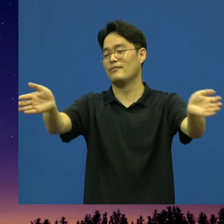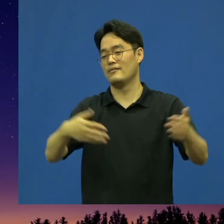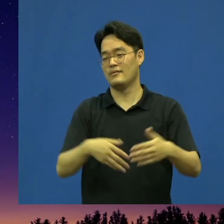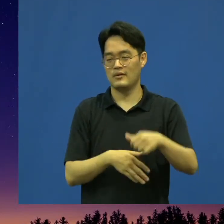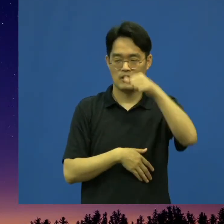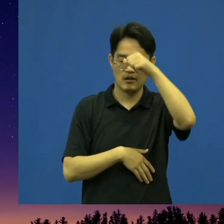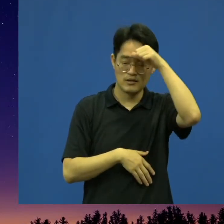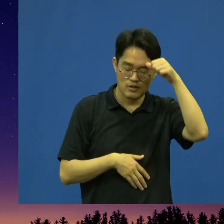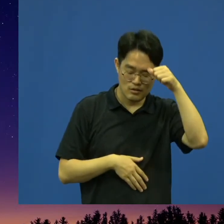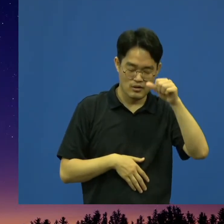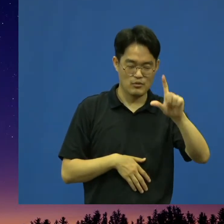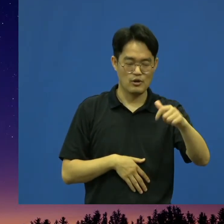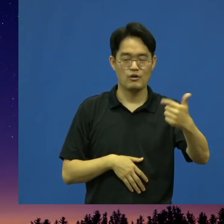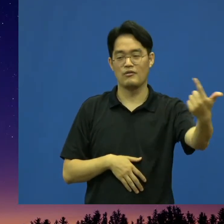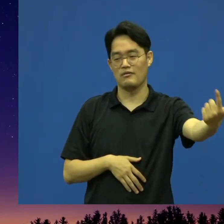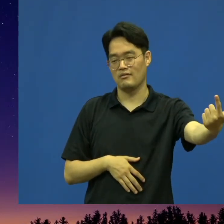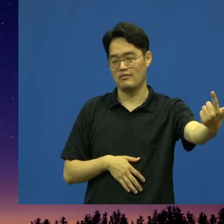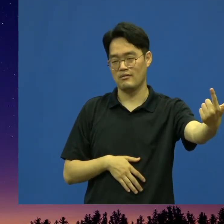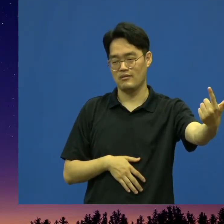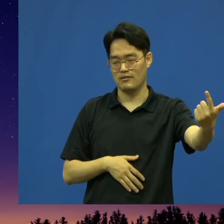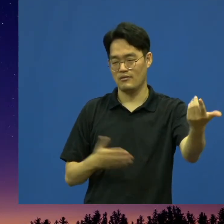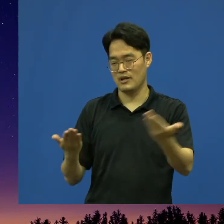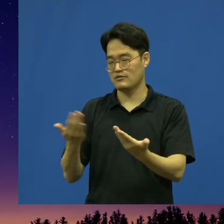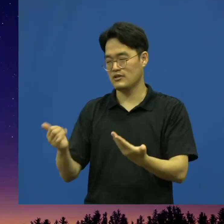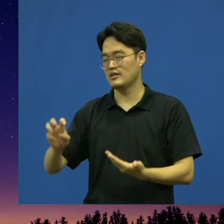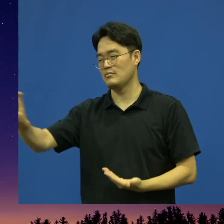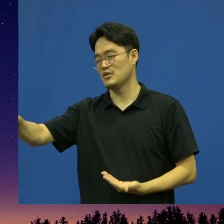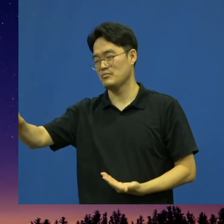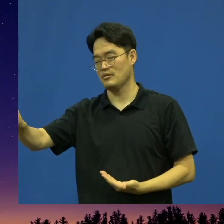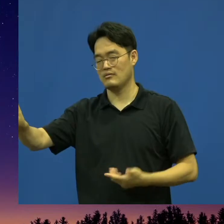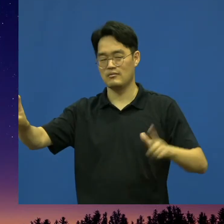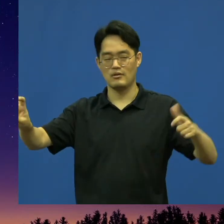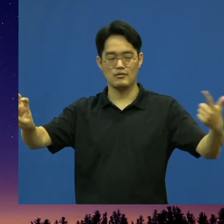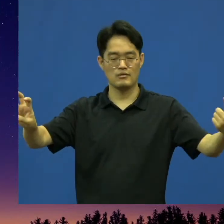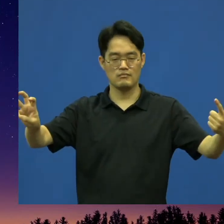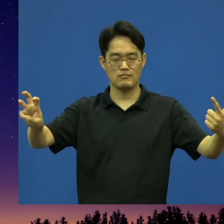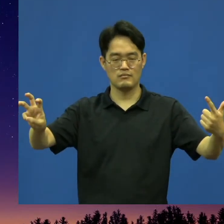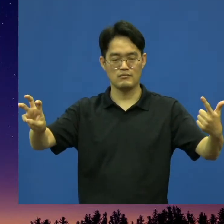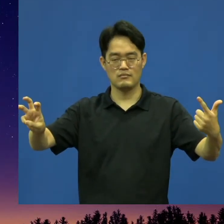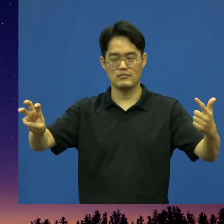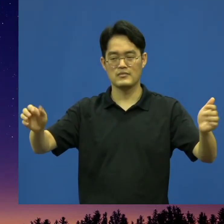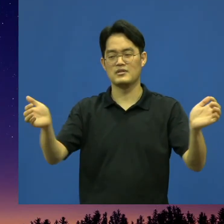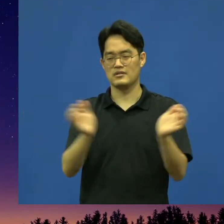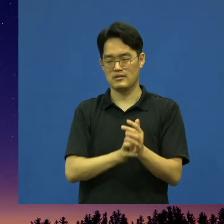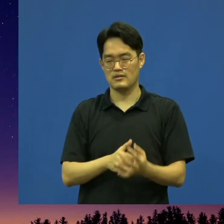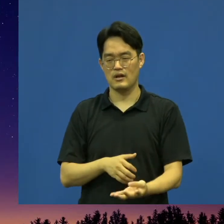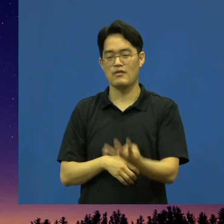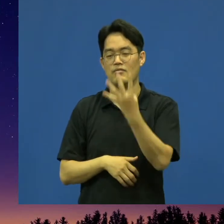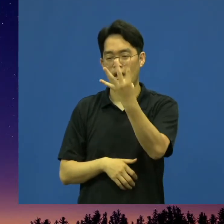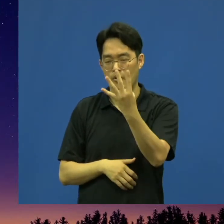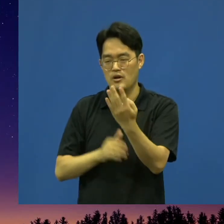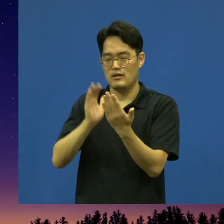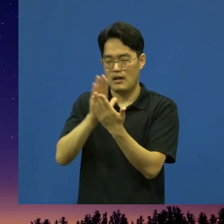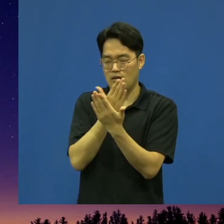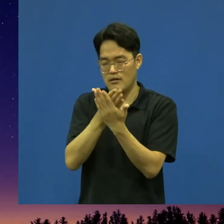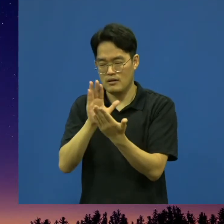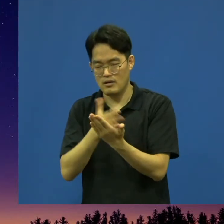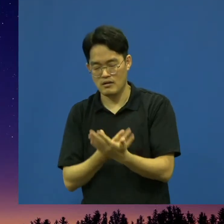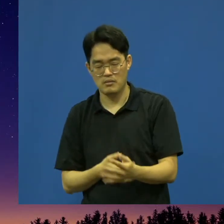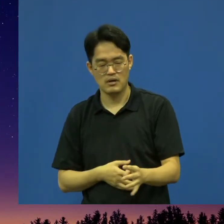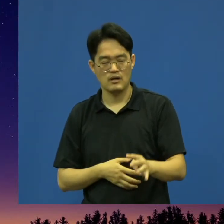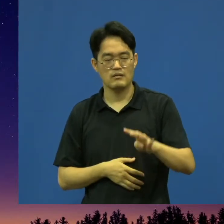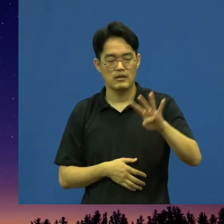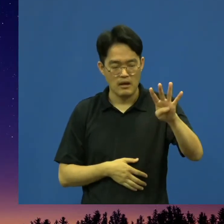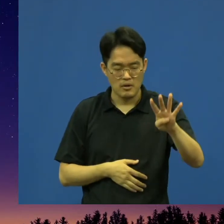장로님들 16분과 사역자들 30명만 4번의 예배를 나누어서 몇